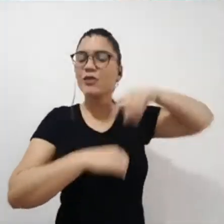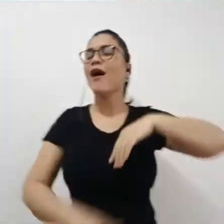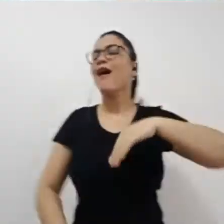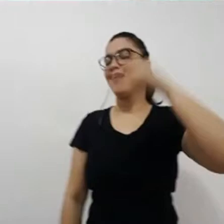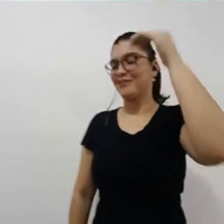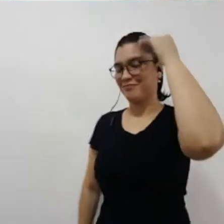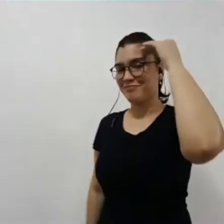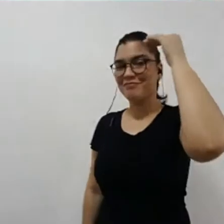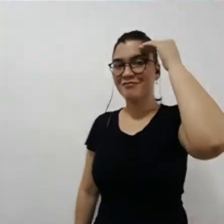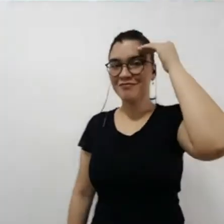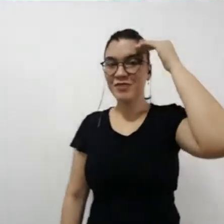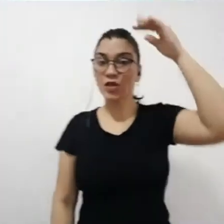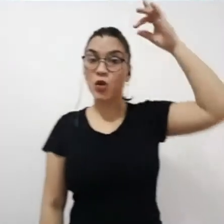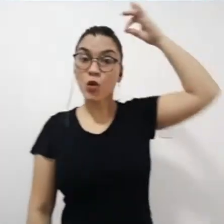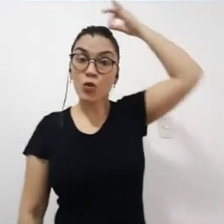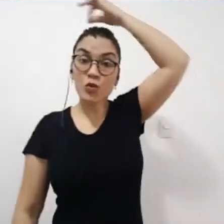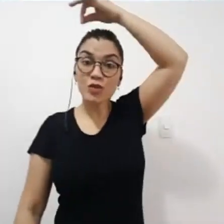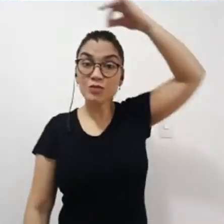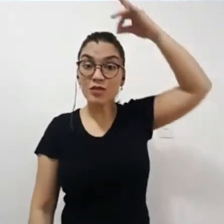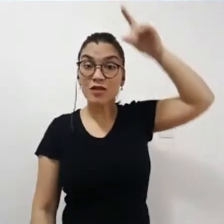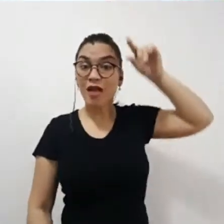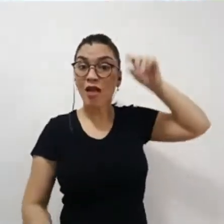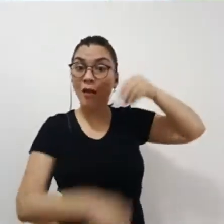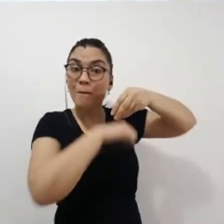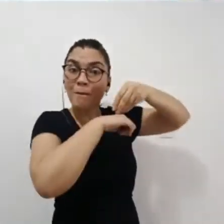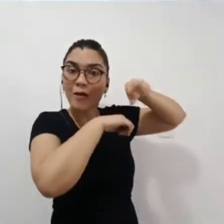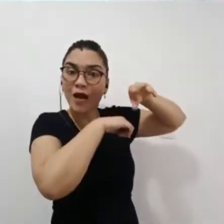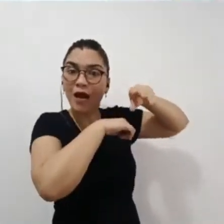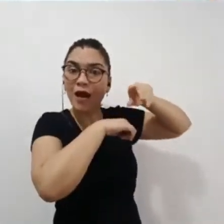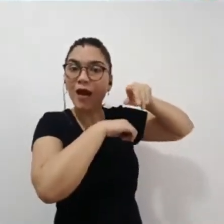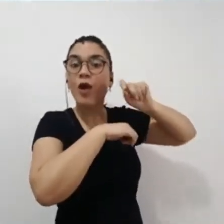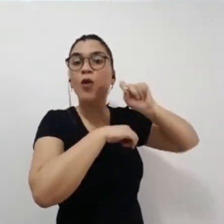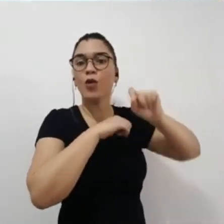ponto. E sabemos que todas,